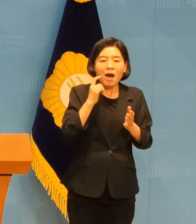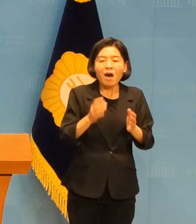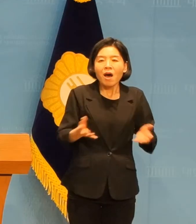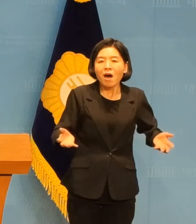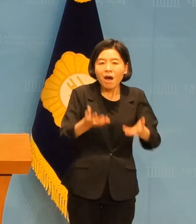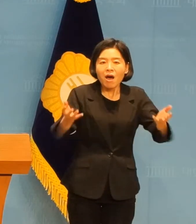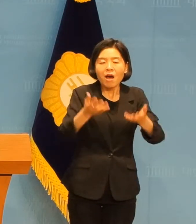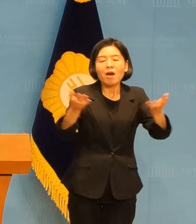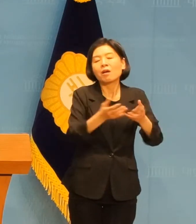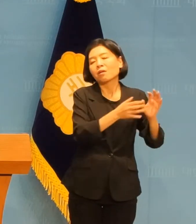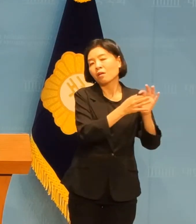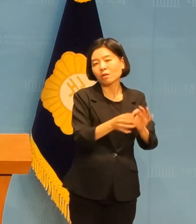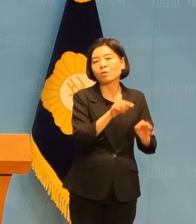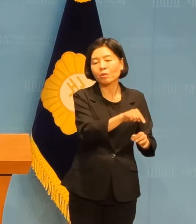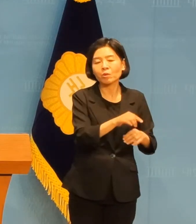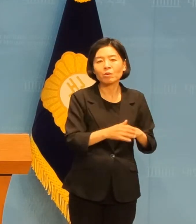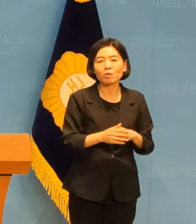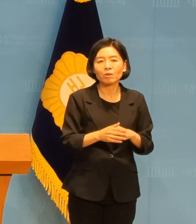있습니다.